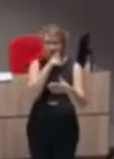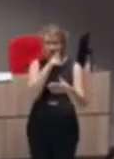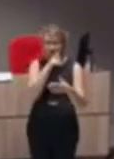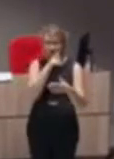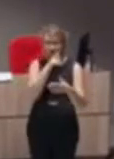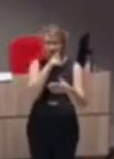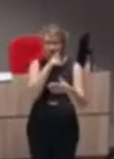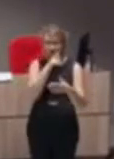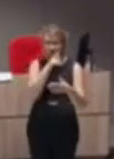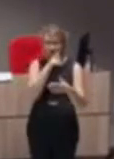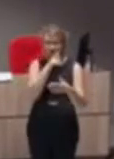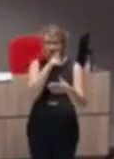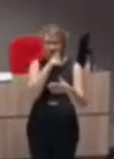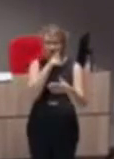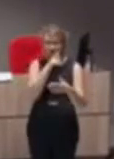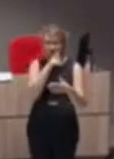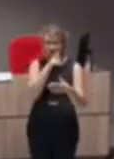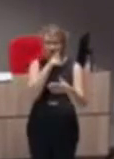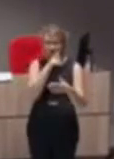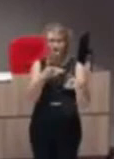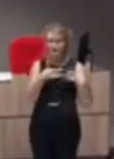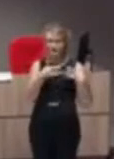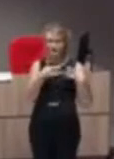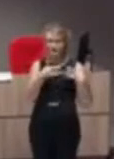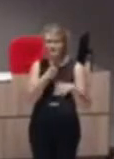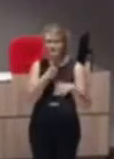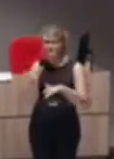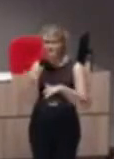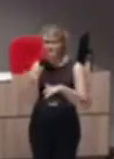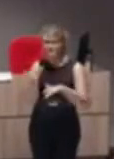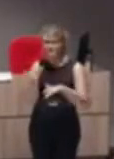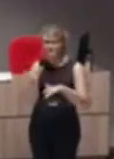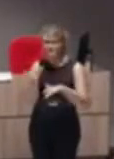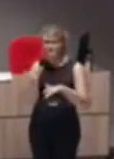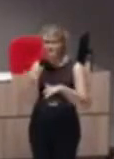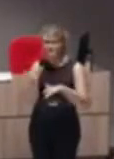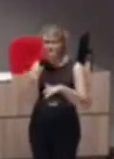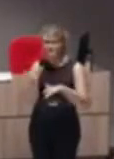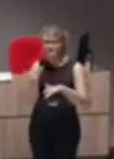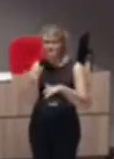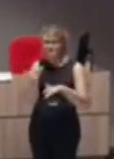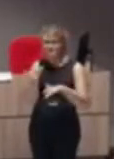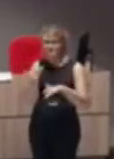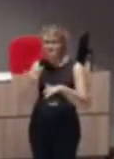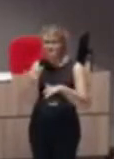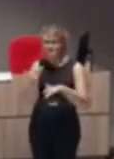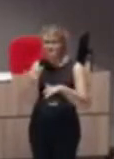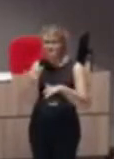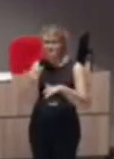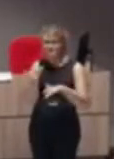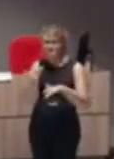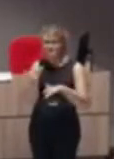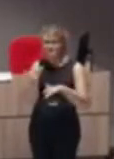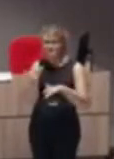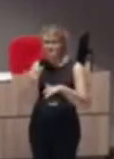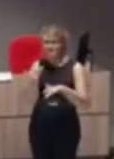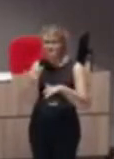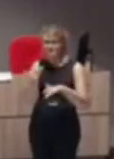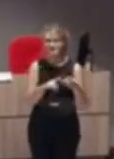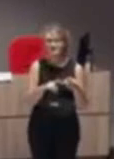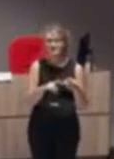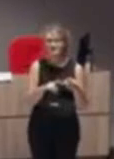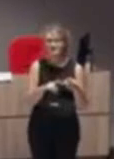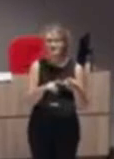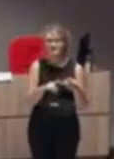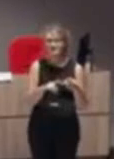Aqui, permitida a entrada somente dos voluntários. Então, tem os voluntários que têm regalias, tem café, então não